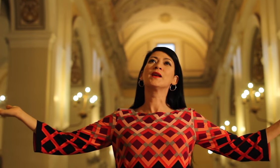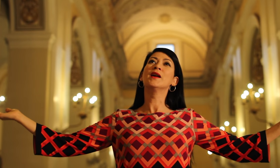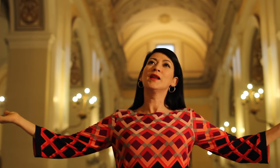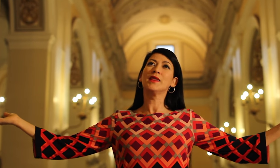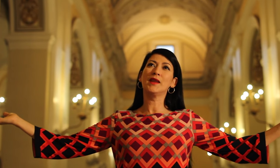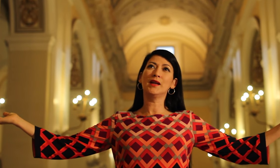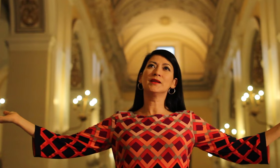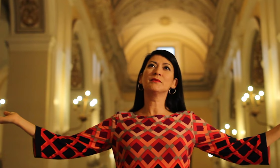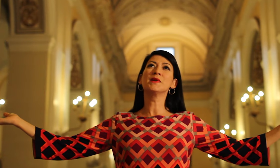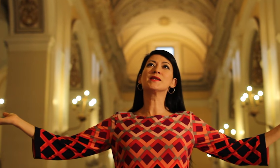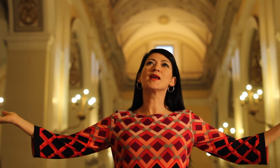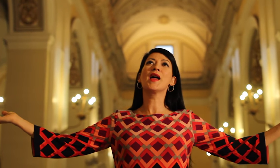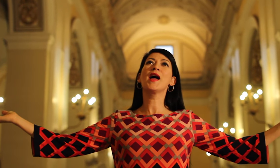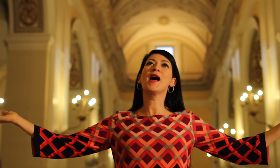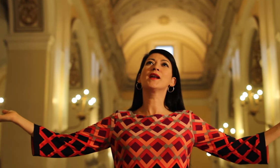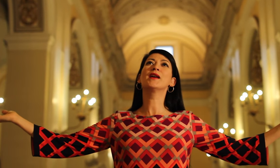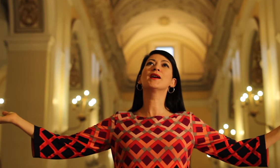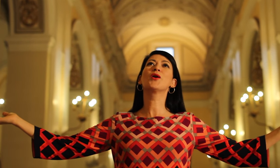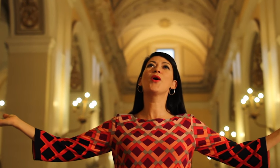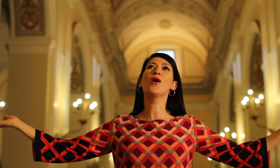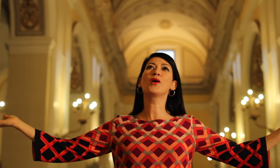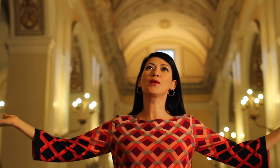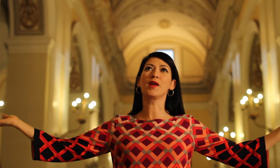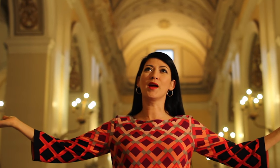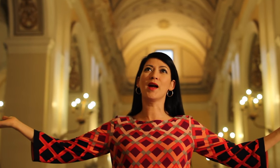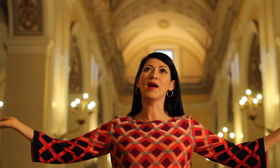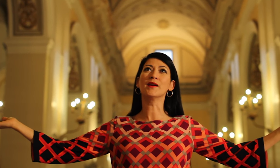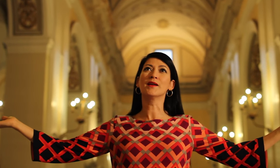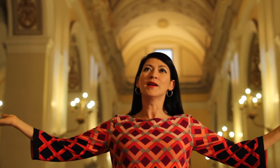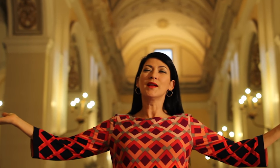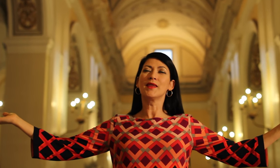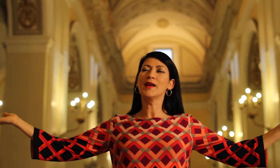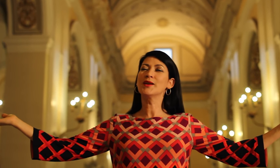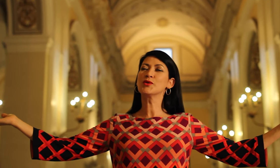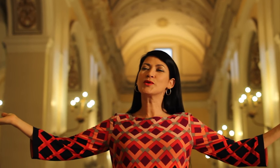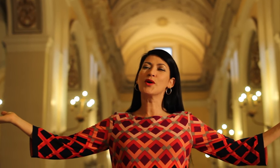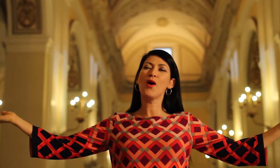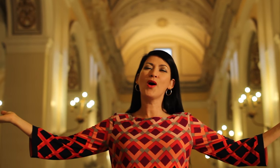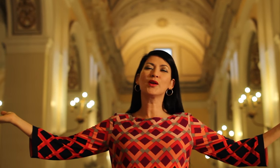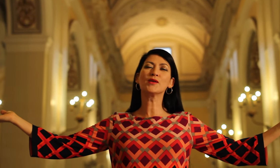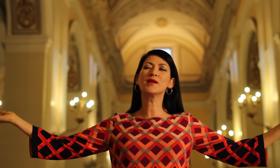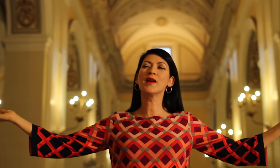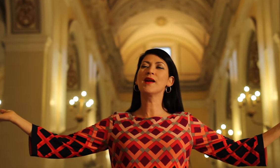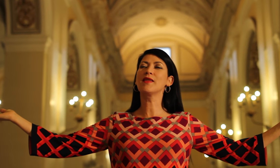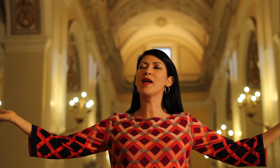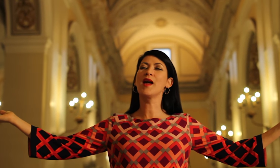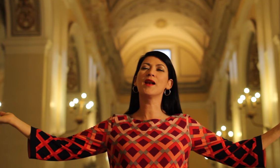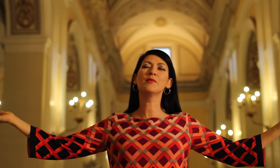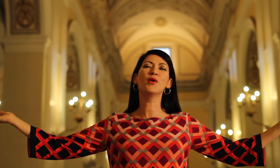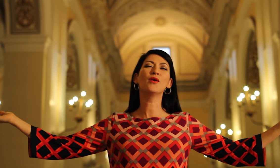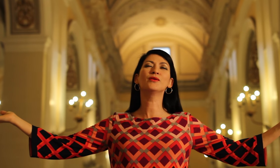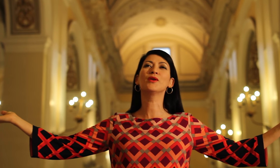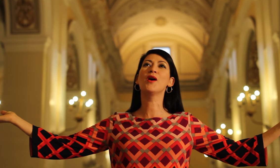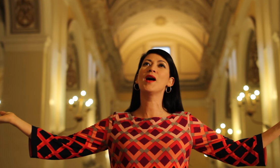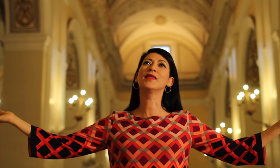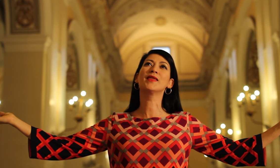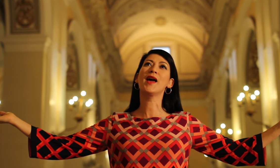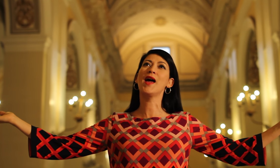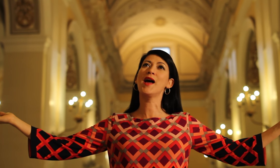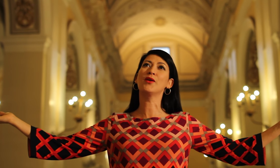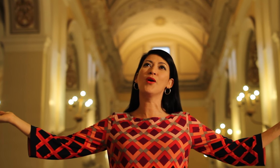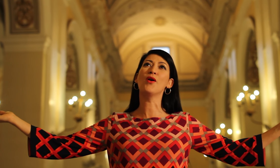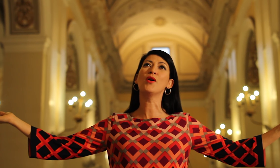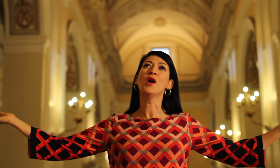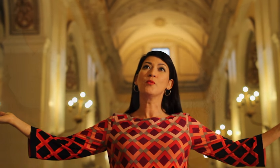ten misericordia de nosotros y del mundo